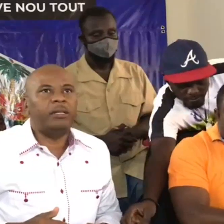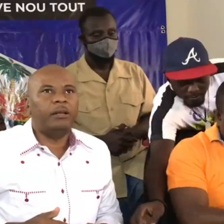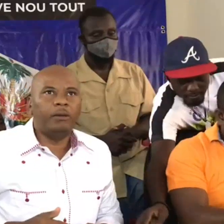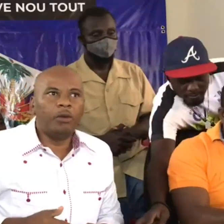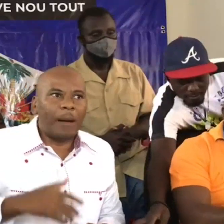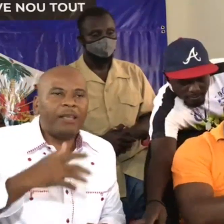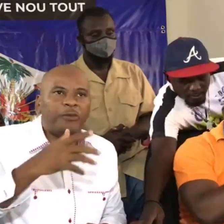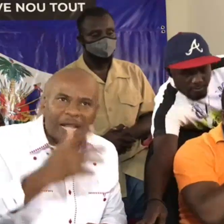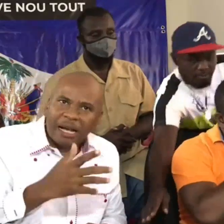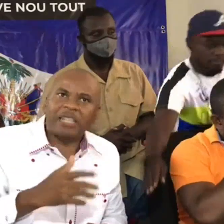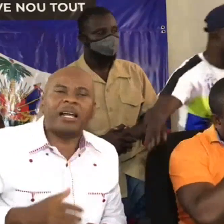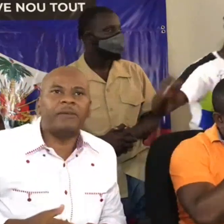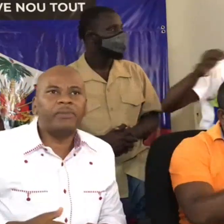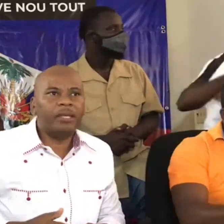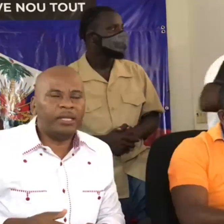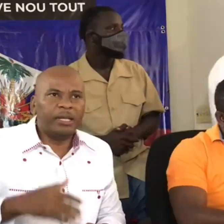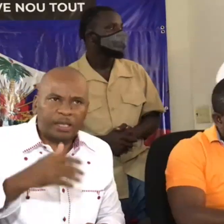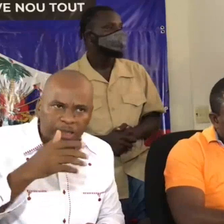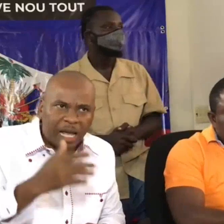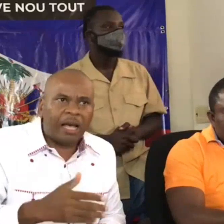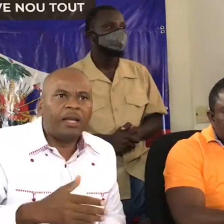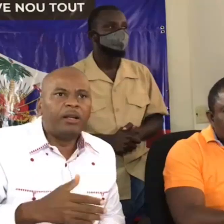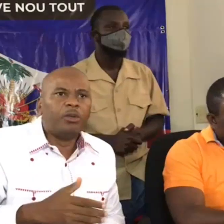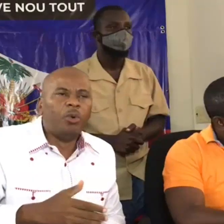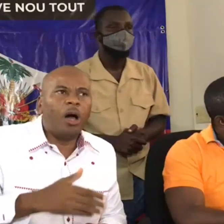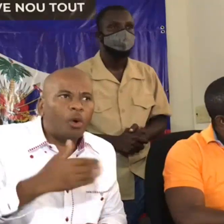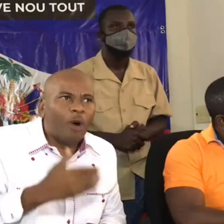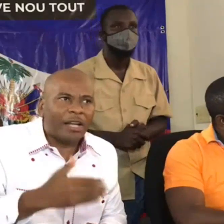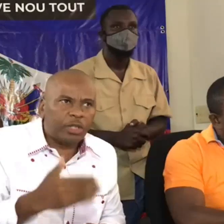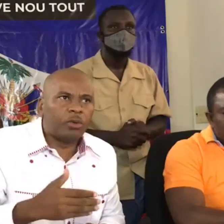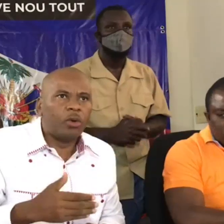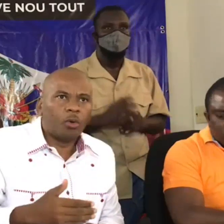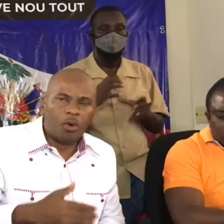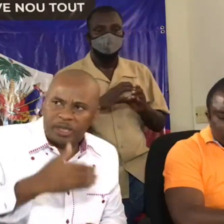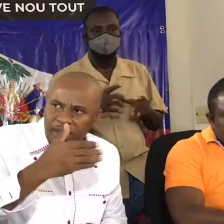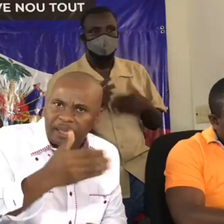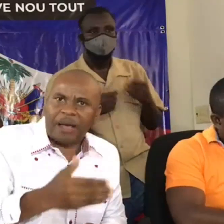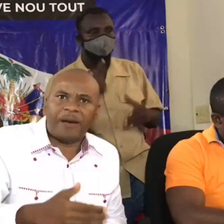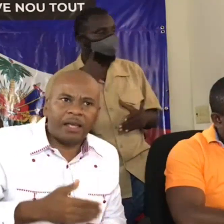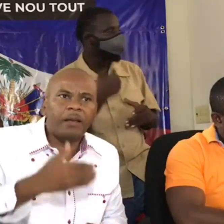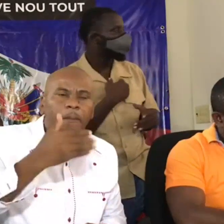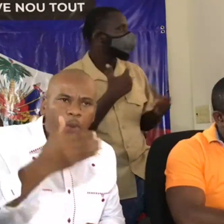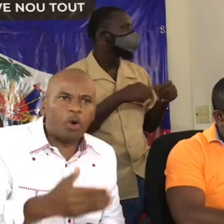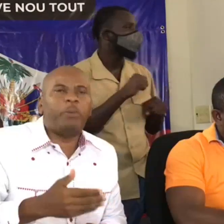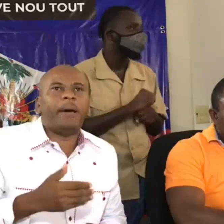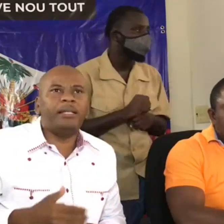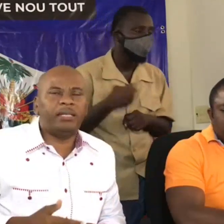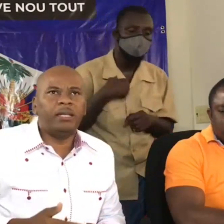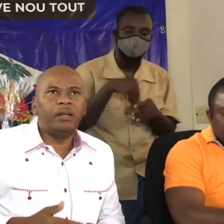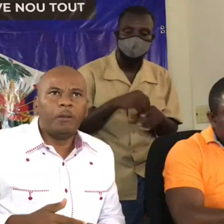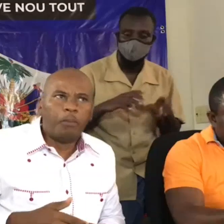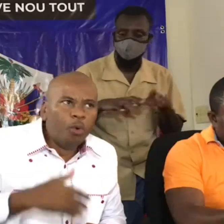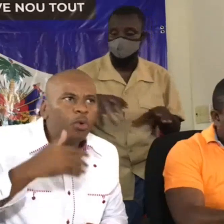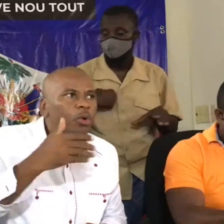haïtien. Ils parlent le vrai langage là. Et c'est dans ce sens que nous encourageons à continuer le travail beaucoup de peuple